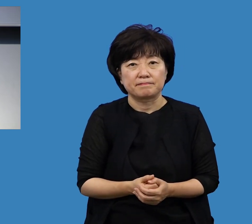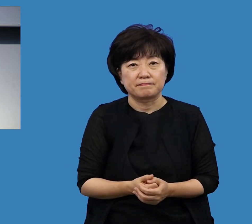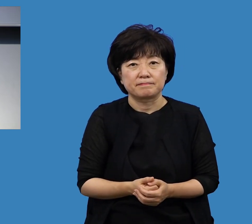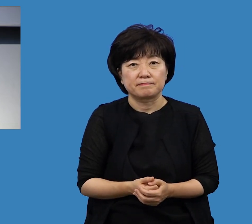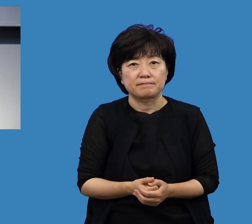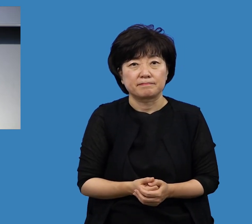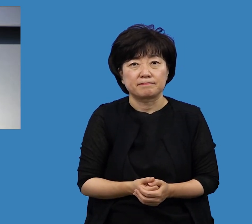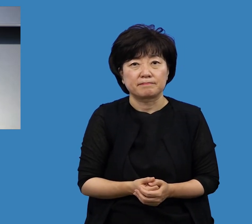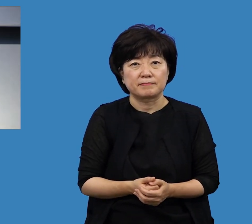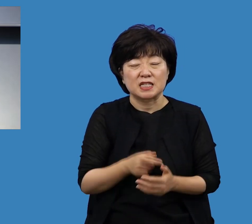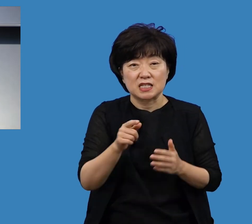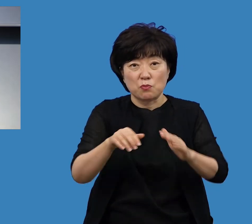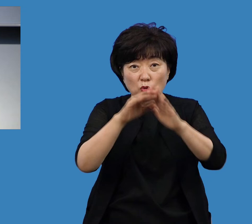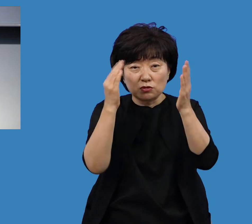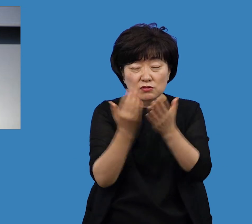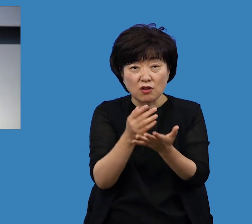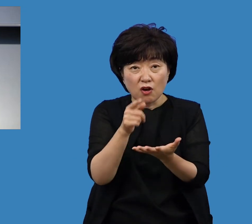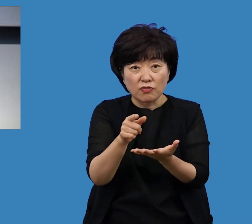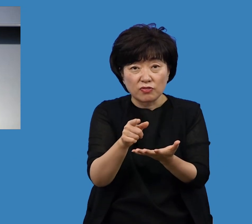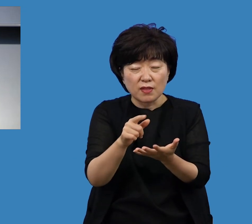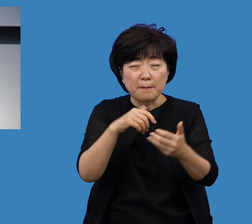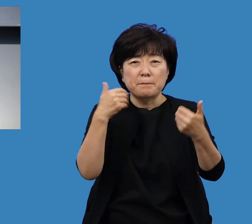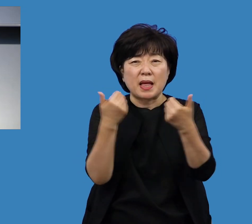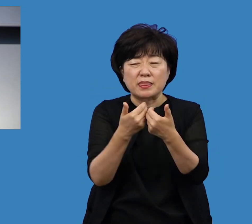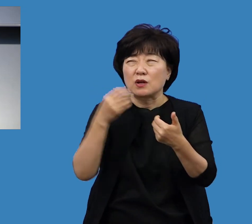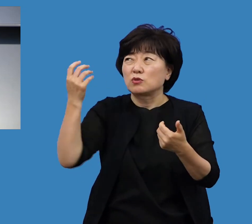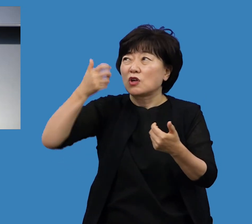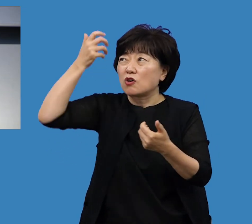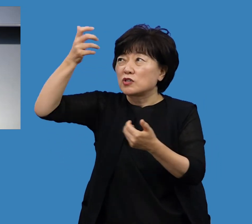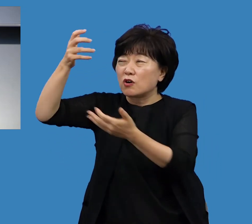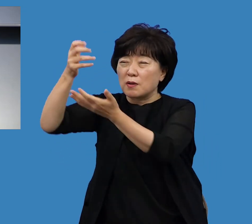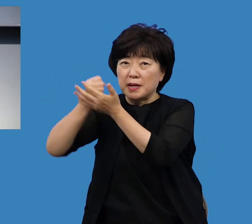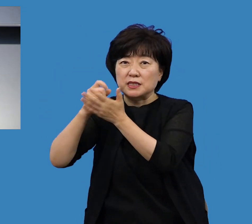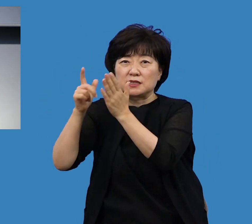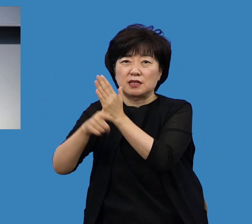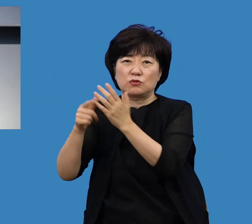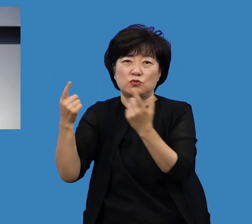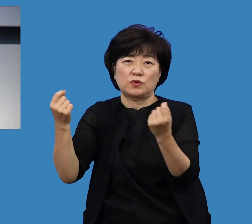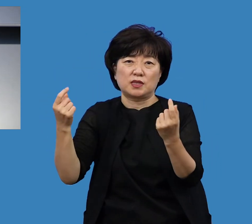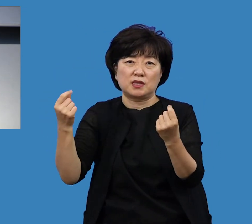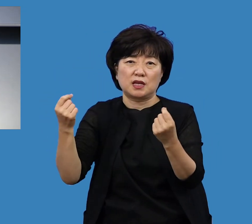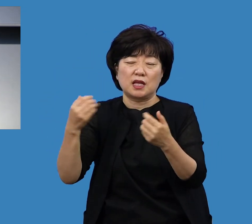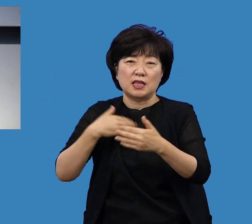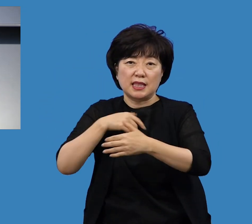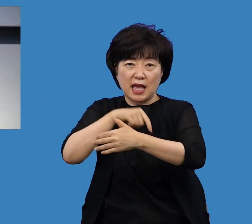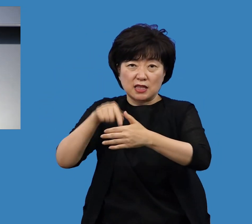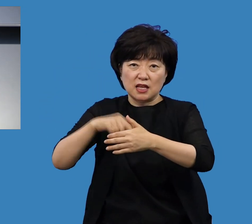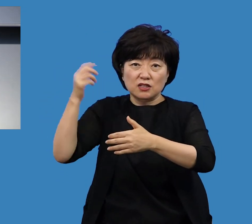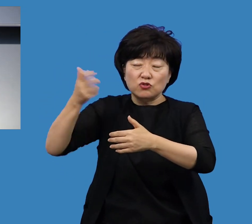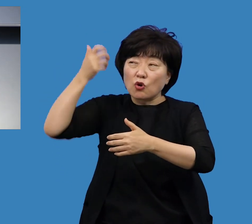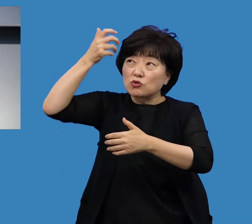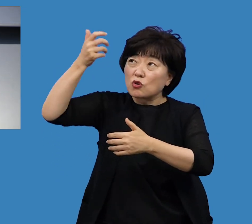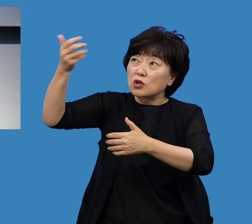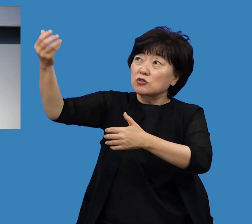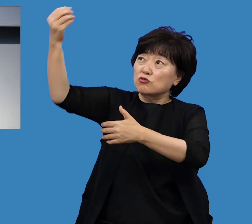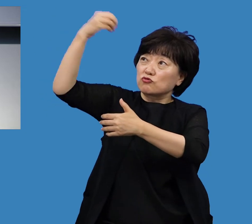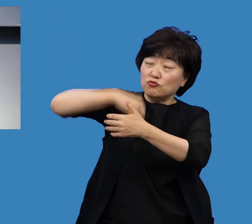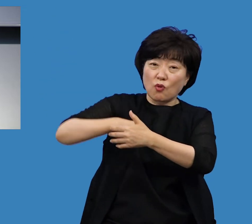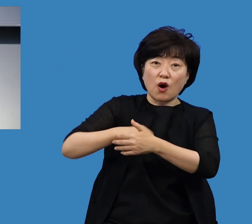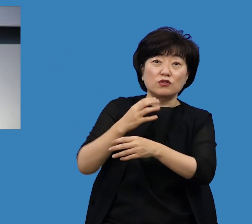자, 이것은 반대로 성령을 받을 때도 마찬가지입니다. 내 안에 어떻게 성령께서 훅 하고 들어오시는 줄